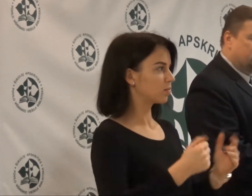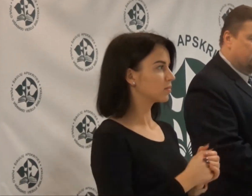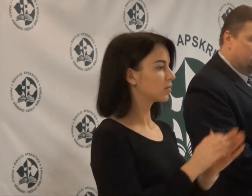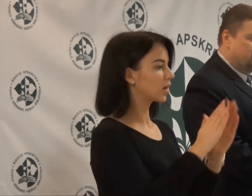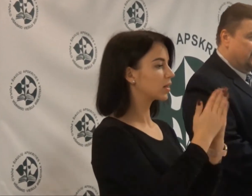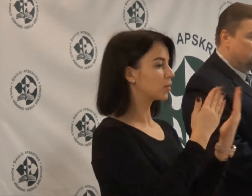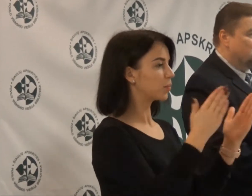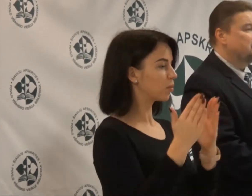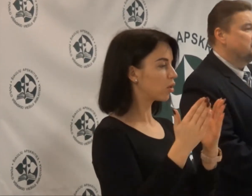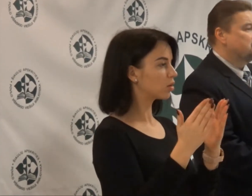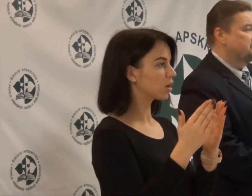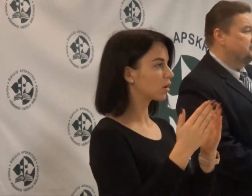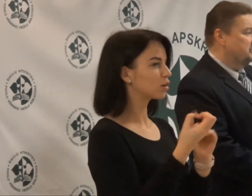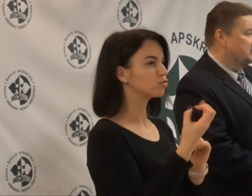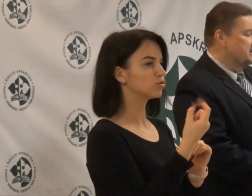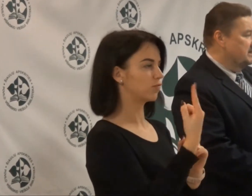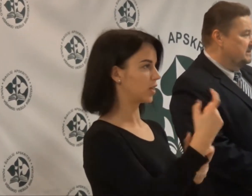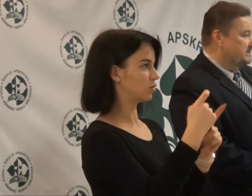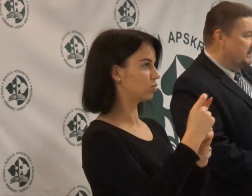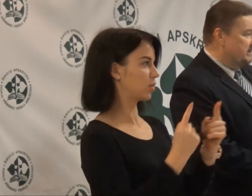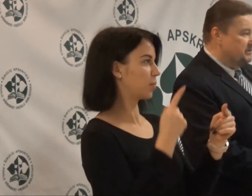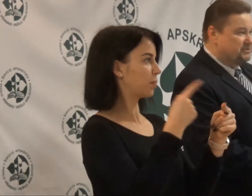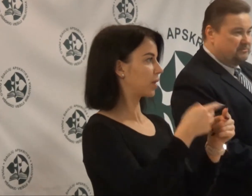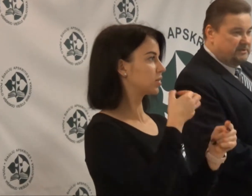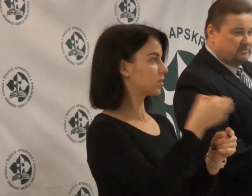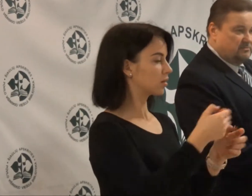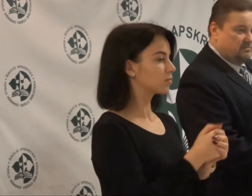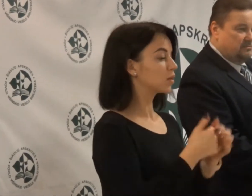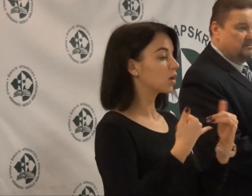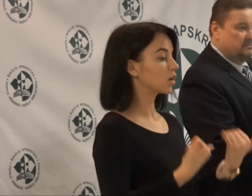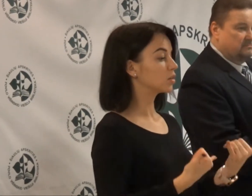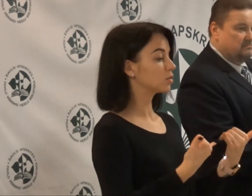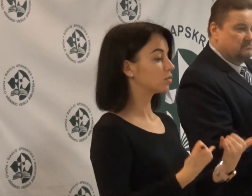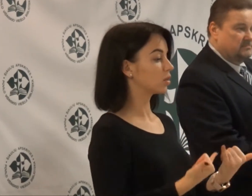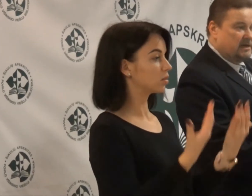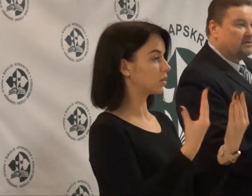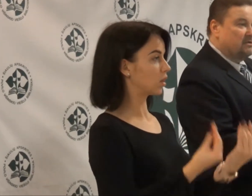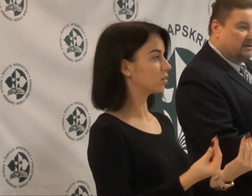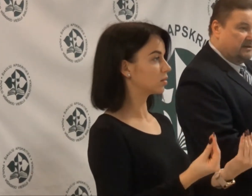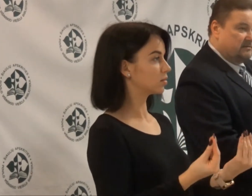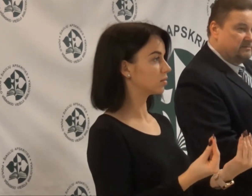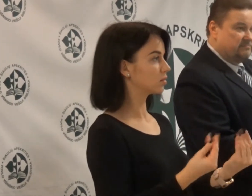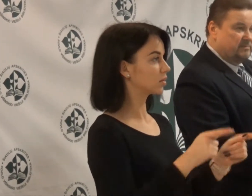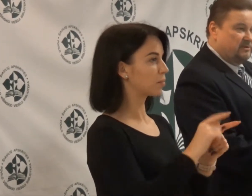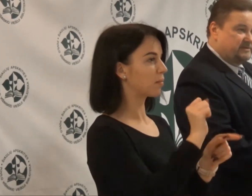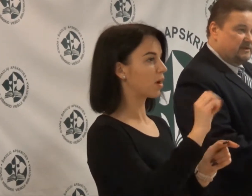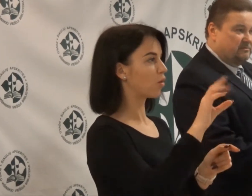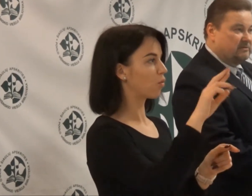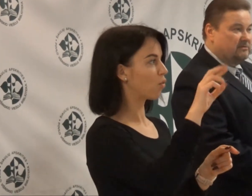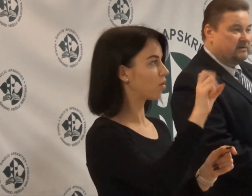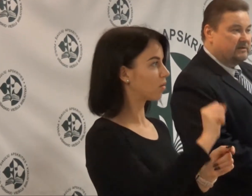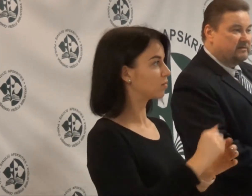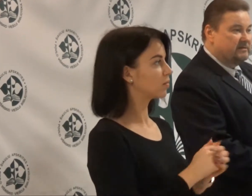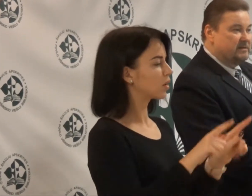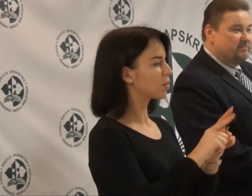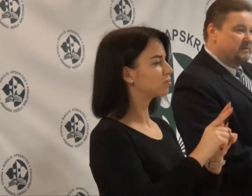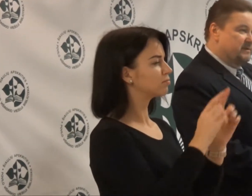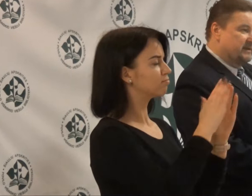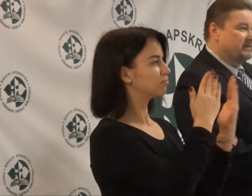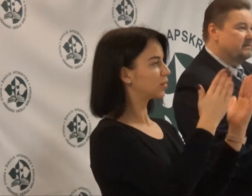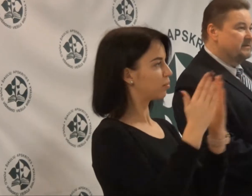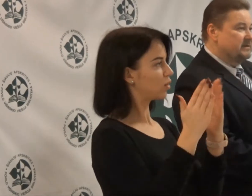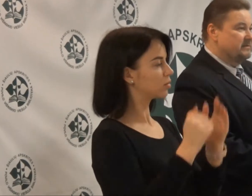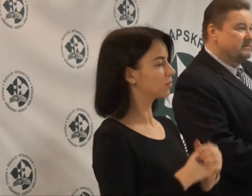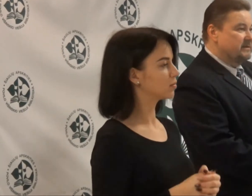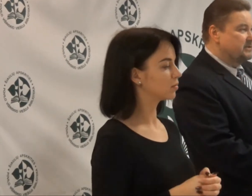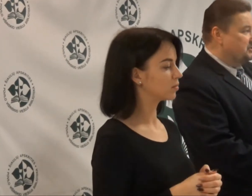dar vienu žodžiu, kad tai yra šių dienų agora, bibliotekų agora.